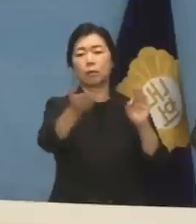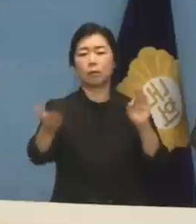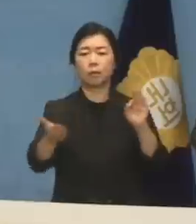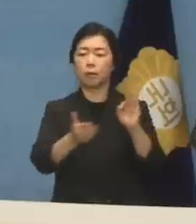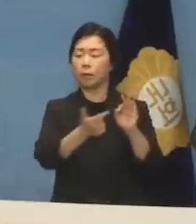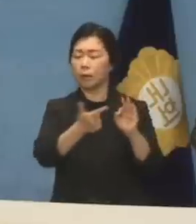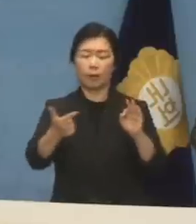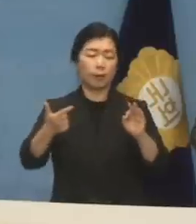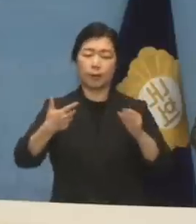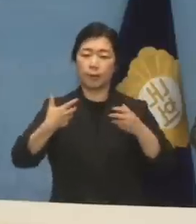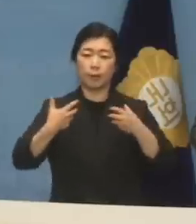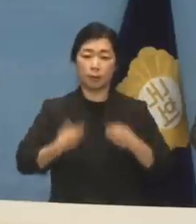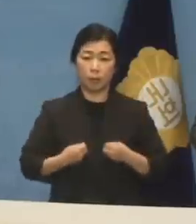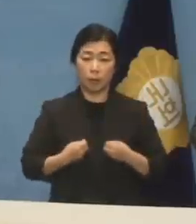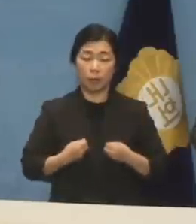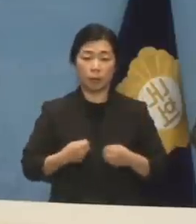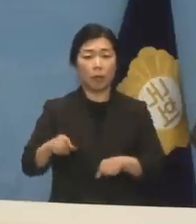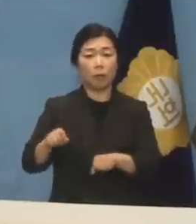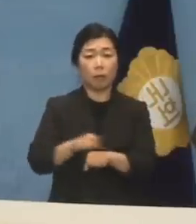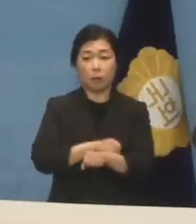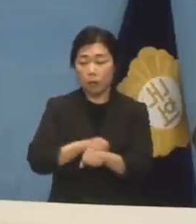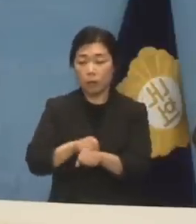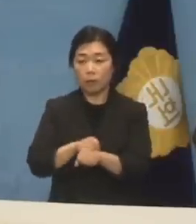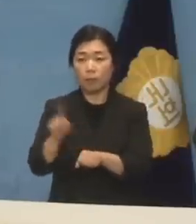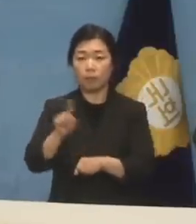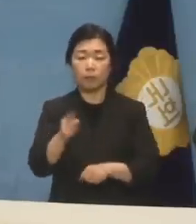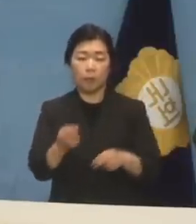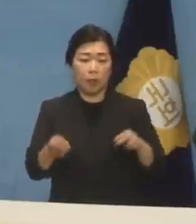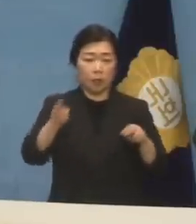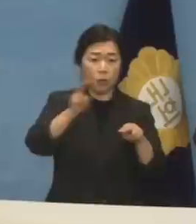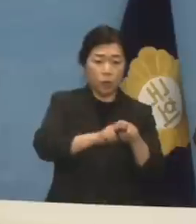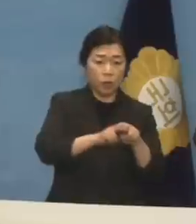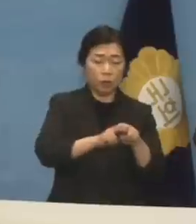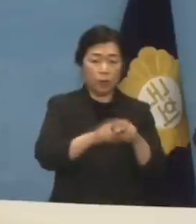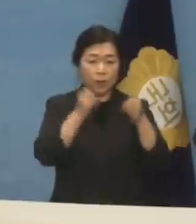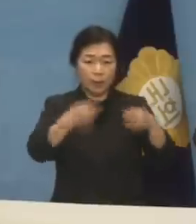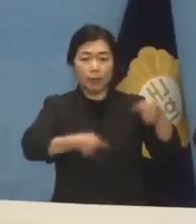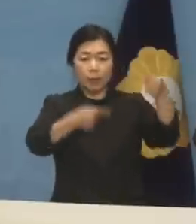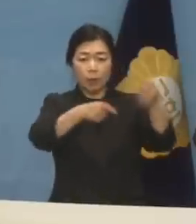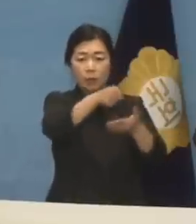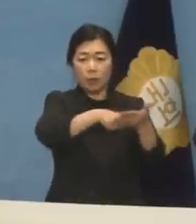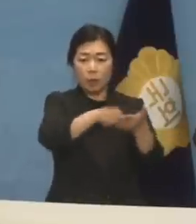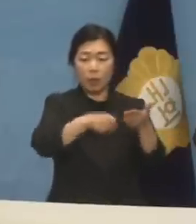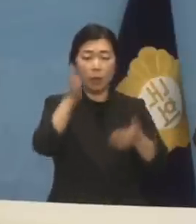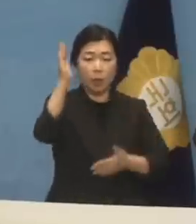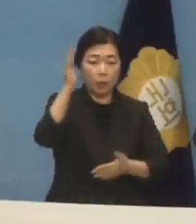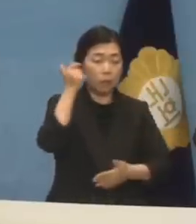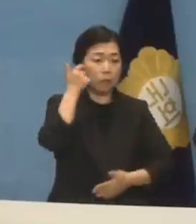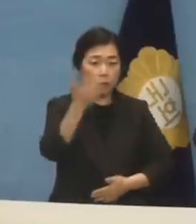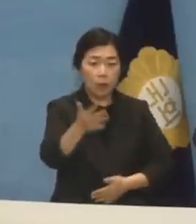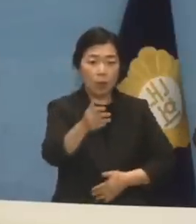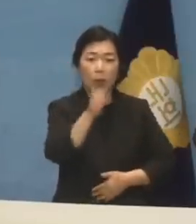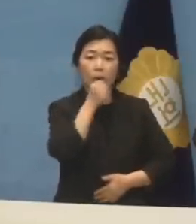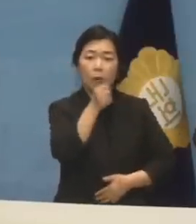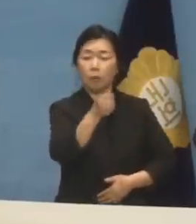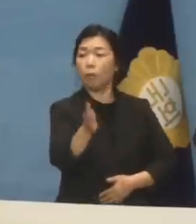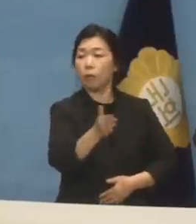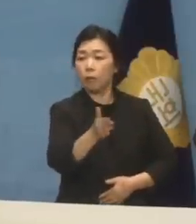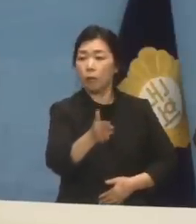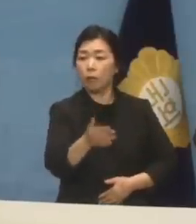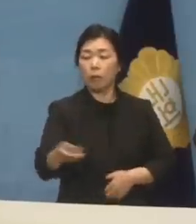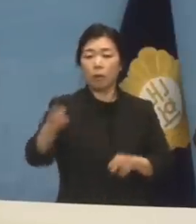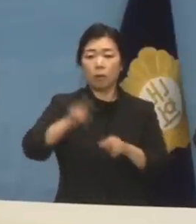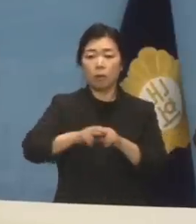아주 크게 실망하고 특히 취임 10년 기자회견도 안 하던 이가 이제 취임 1년 기자회견도 안